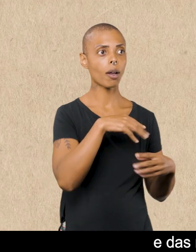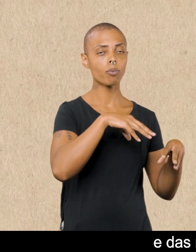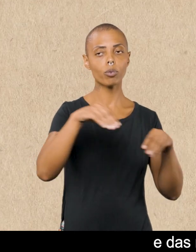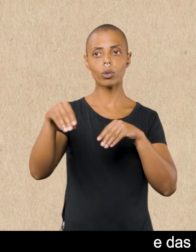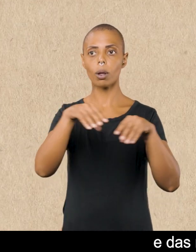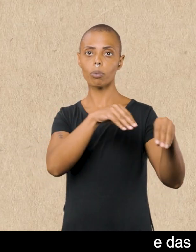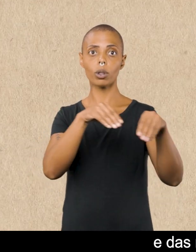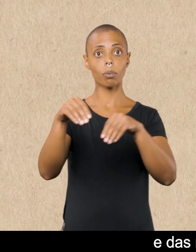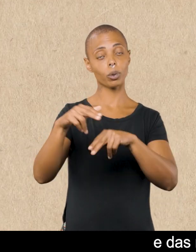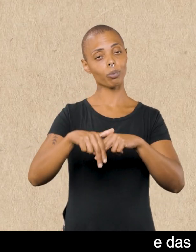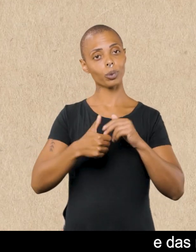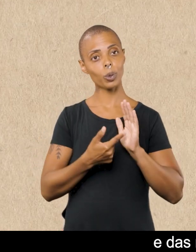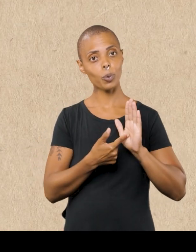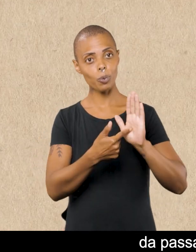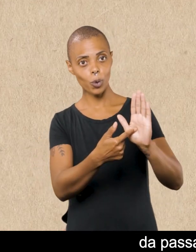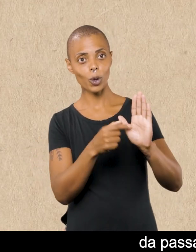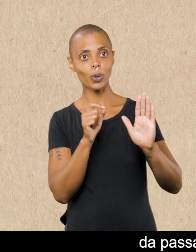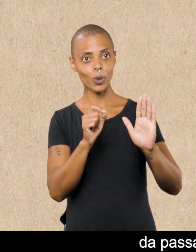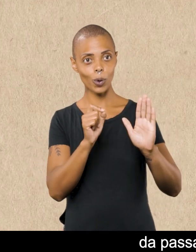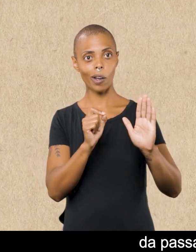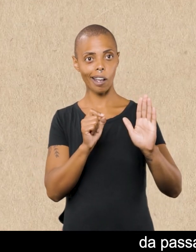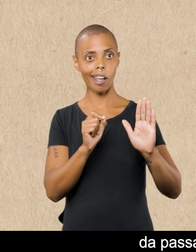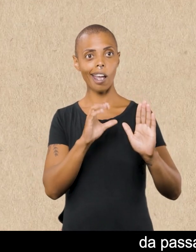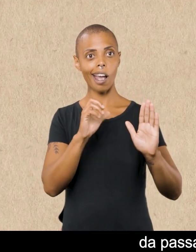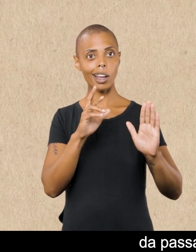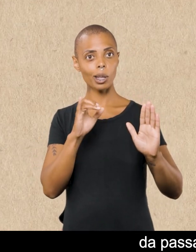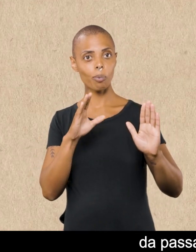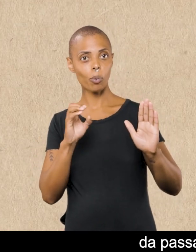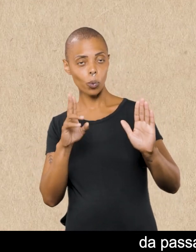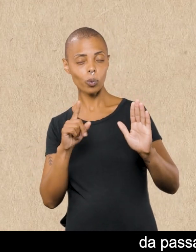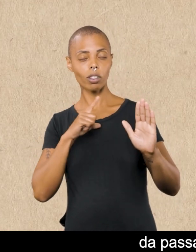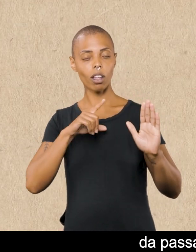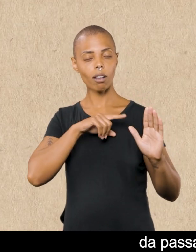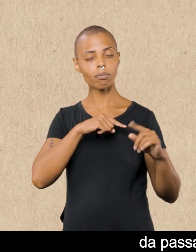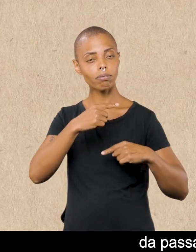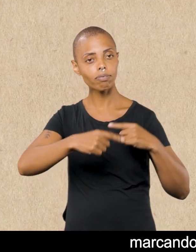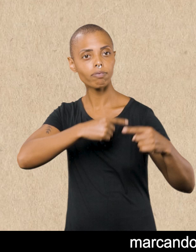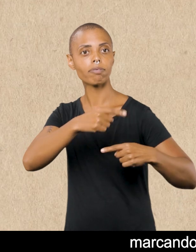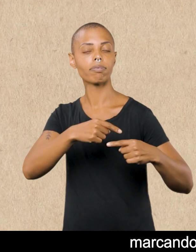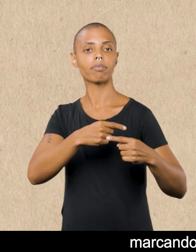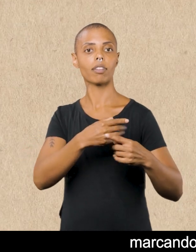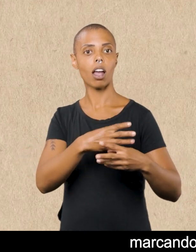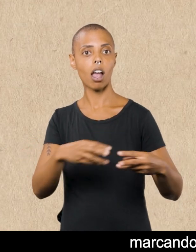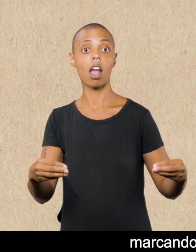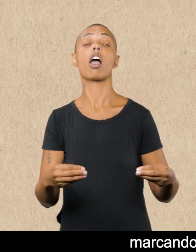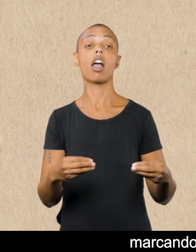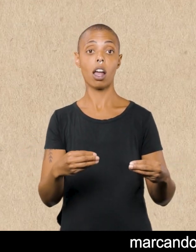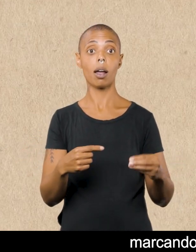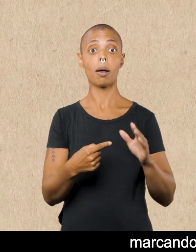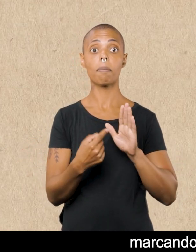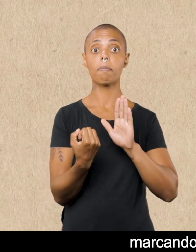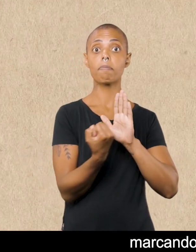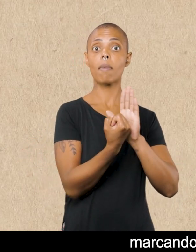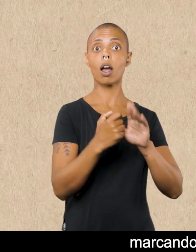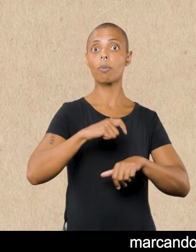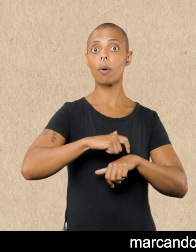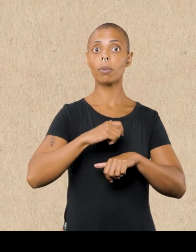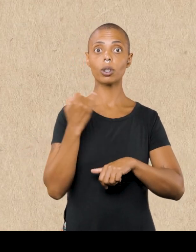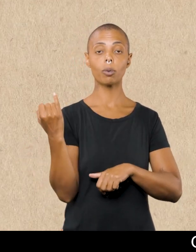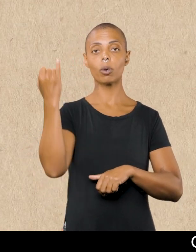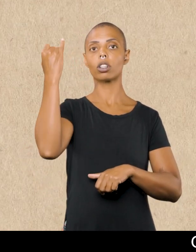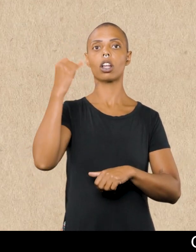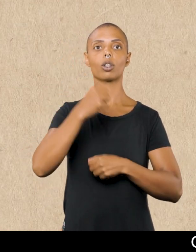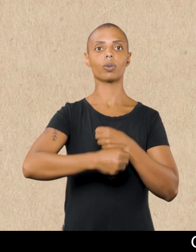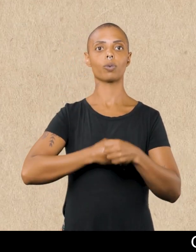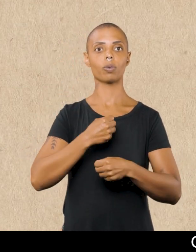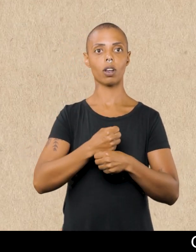dos movimentos terrestres e das mudanças sazonais, através da sua representação da passagem cíclica do caribu pela